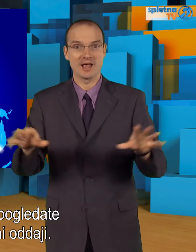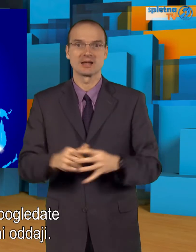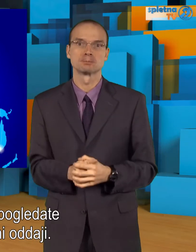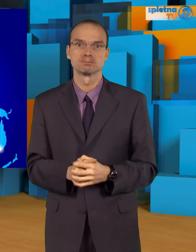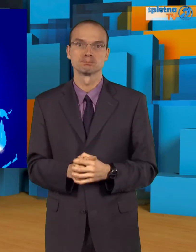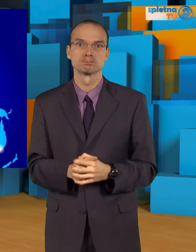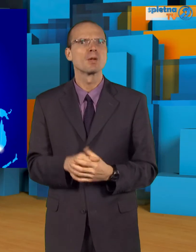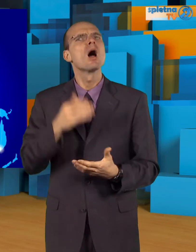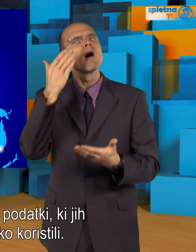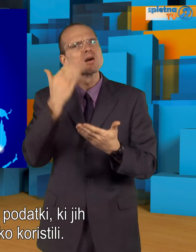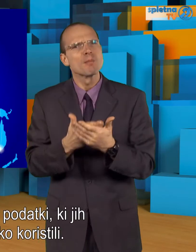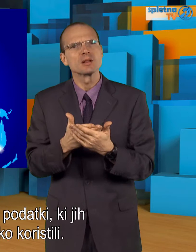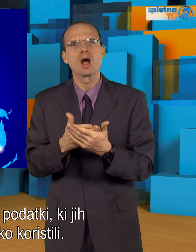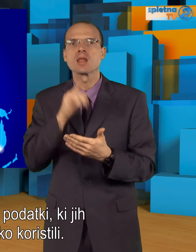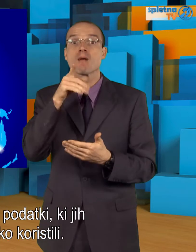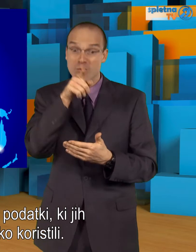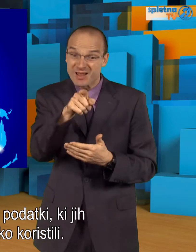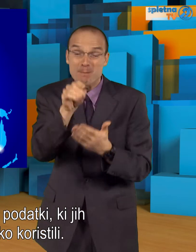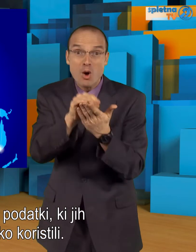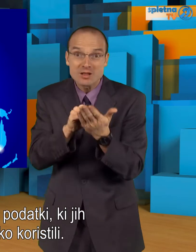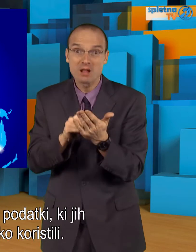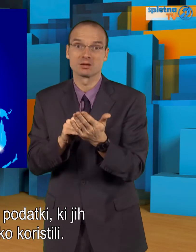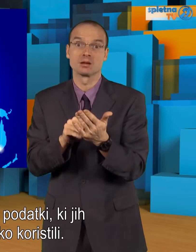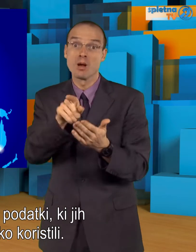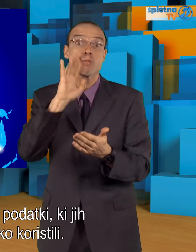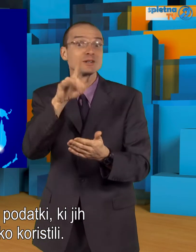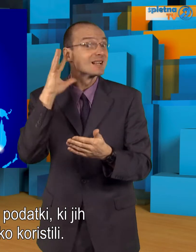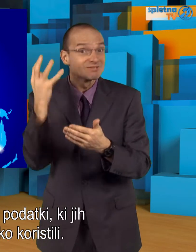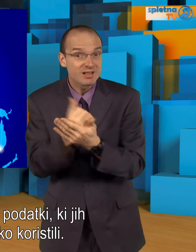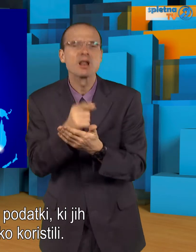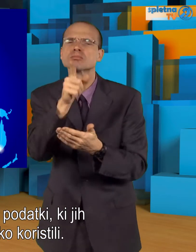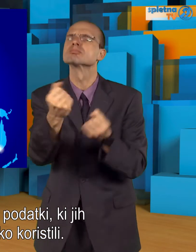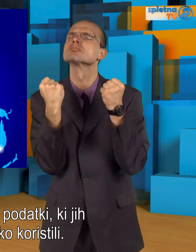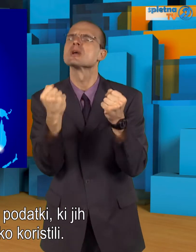tokratni oddaji. Verjemite, da vam bodo podatki, ki jih boste izvedeli, še kako koristili.